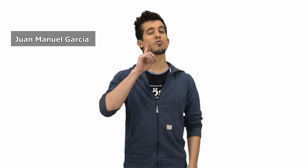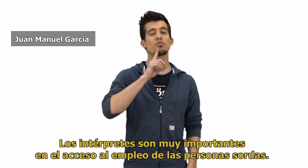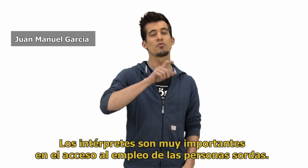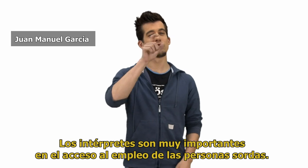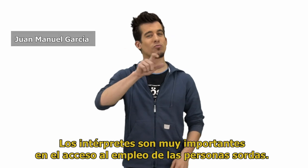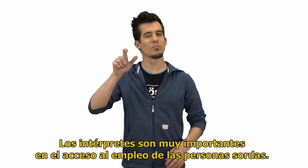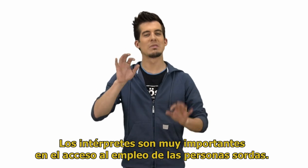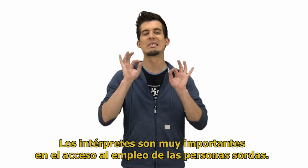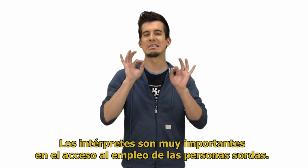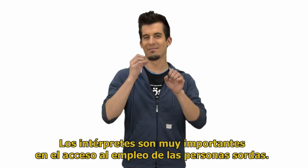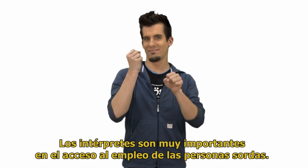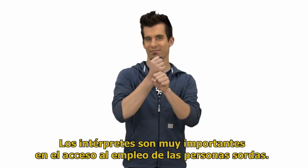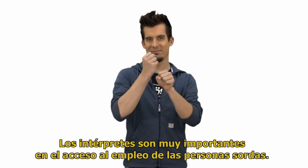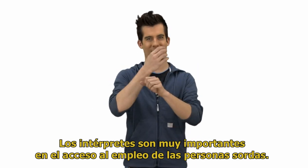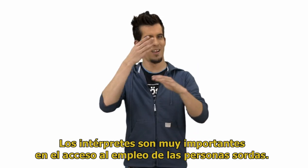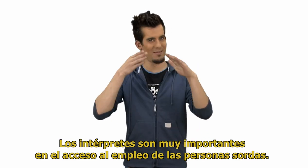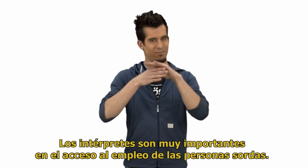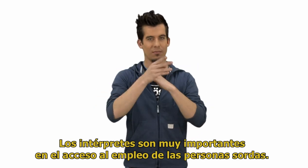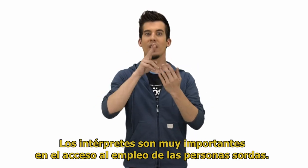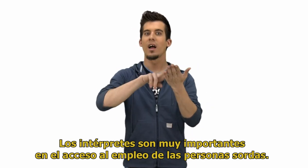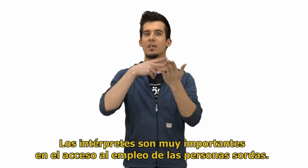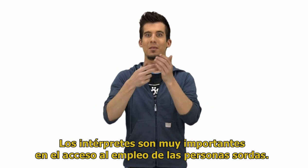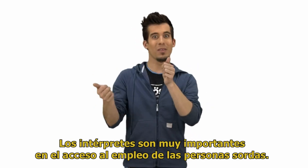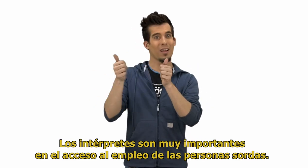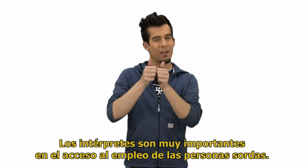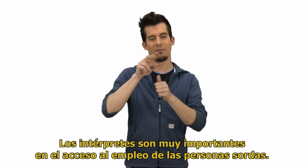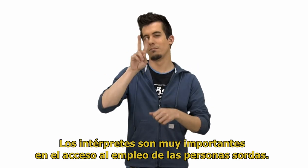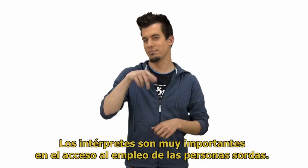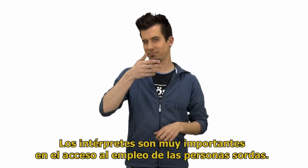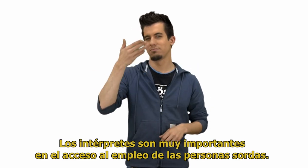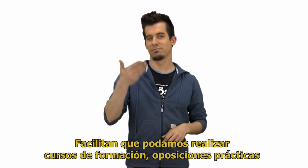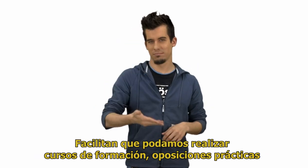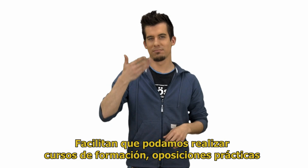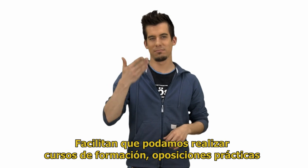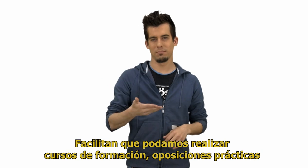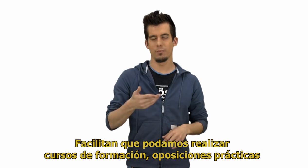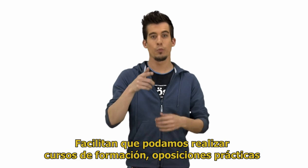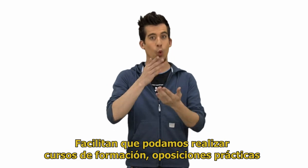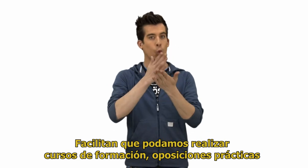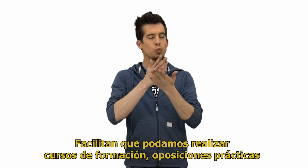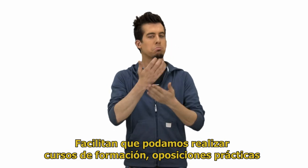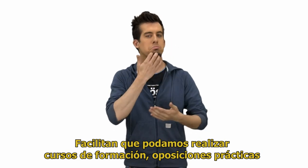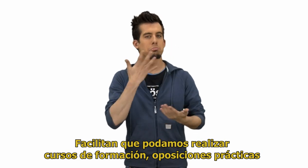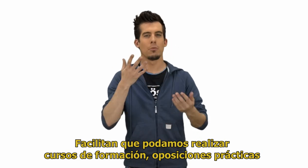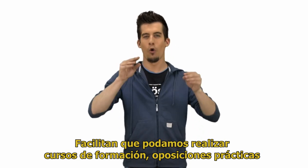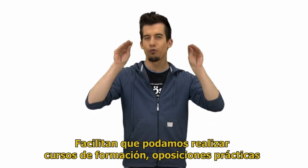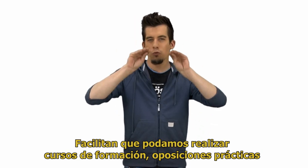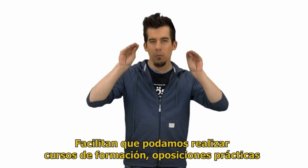Los intérpretes son muy importantes en el acceso al empleo de las personas sordas. Facilitan que podamos realizar